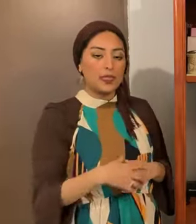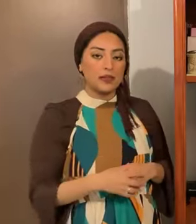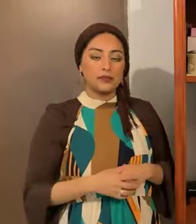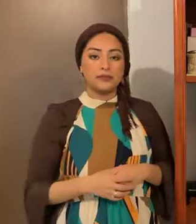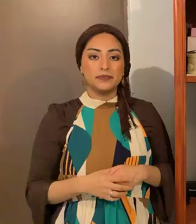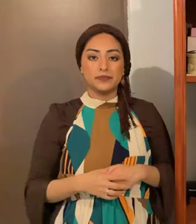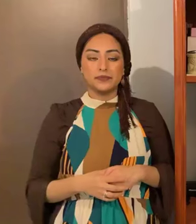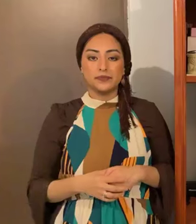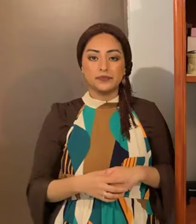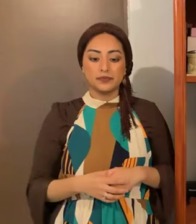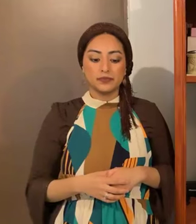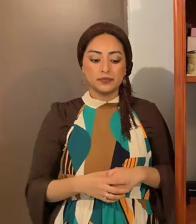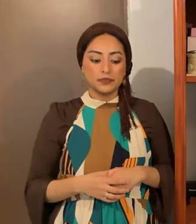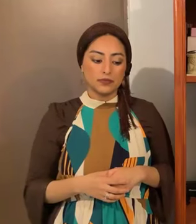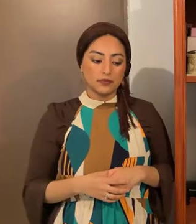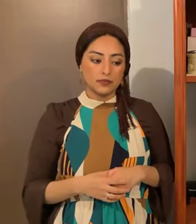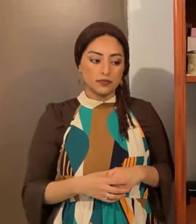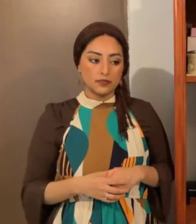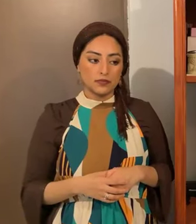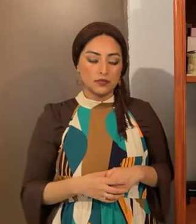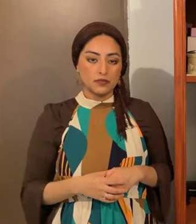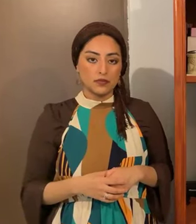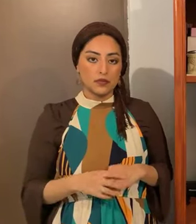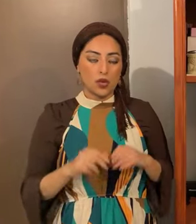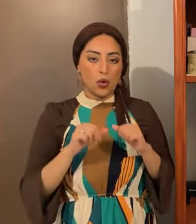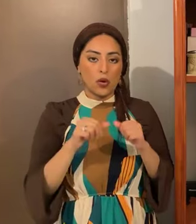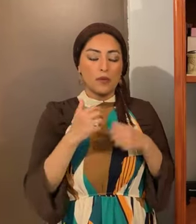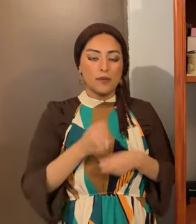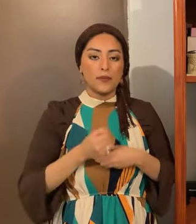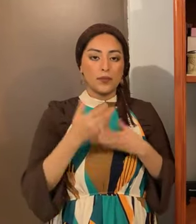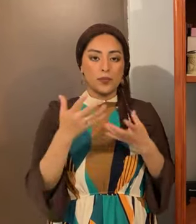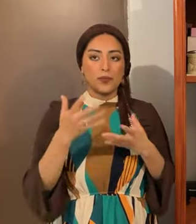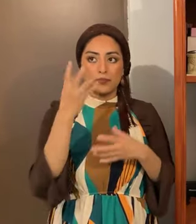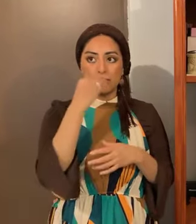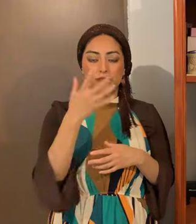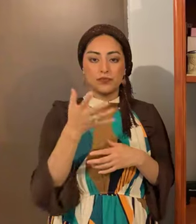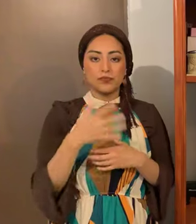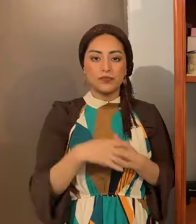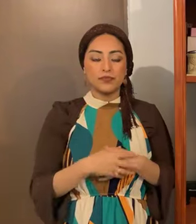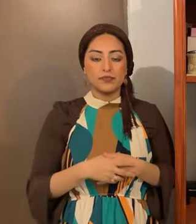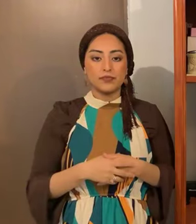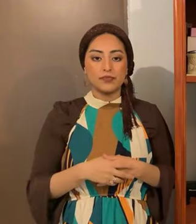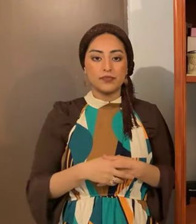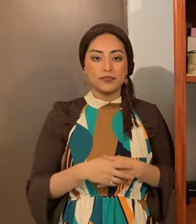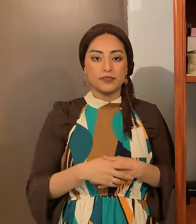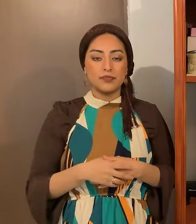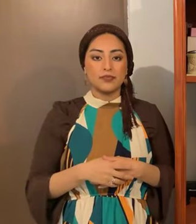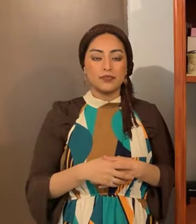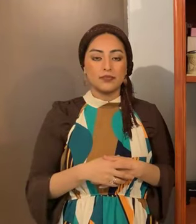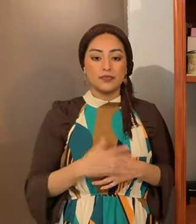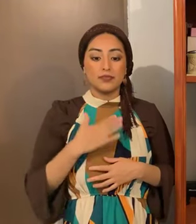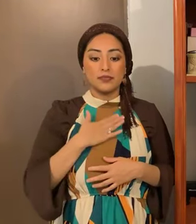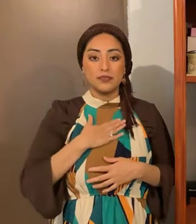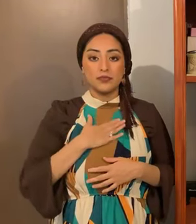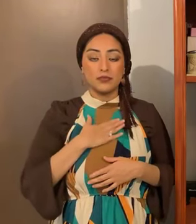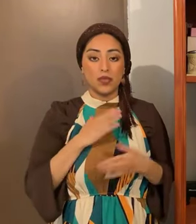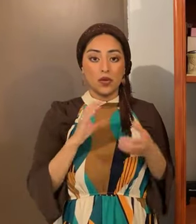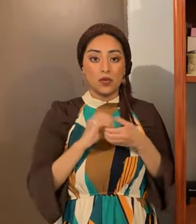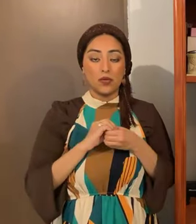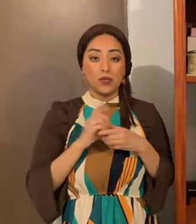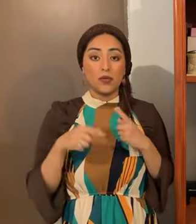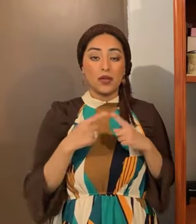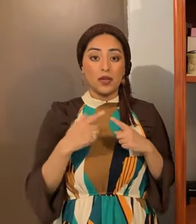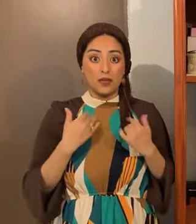secuencia de notas musicales siempre nos expresan muchas cosas. En este caso, al menos en lo personal,